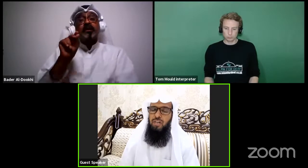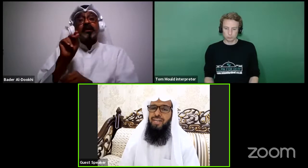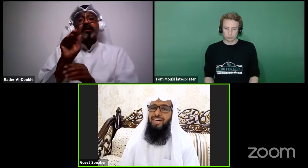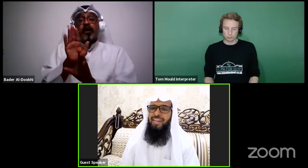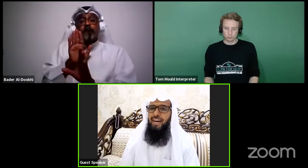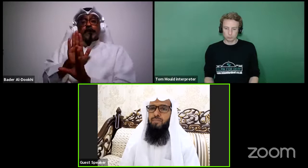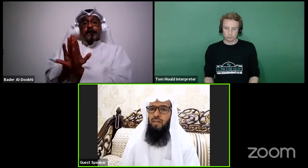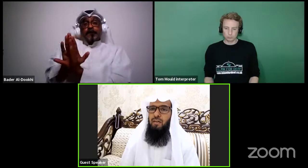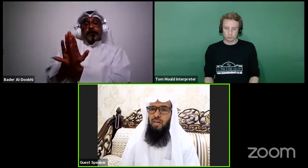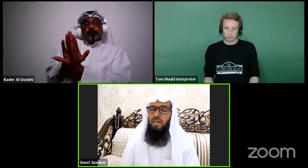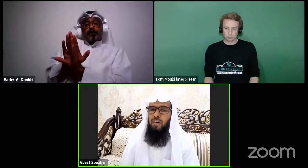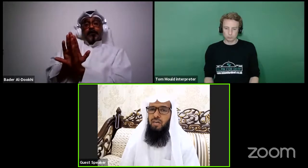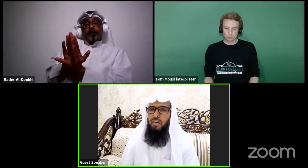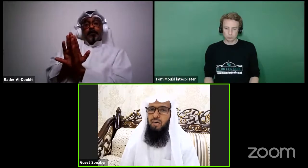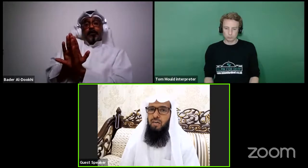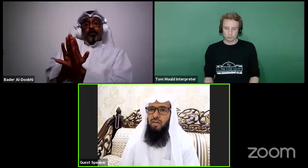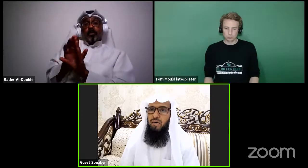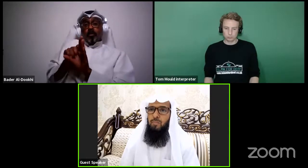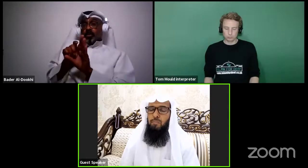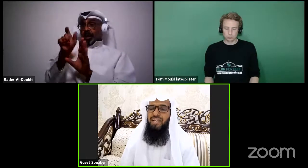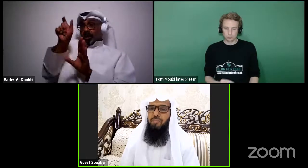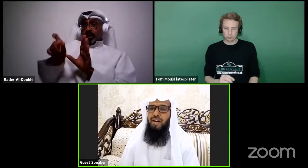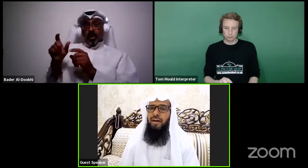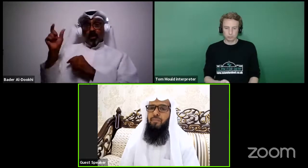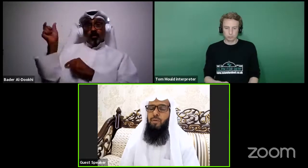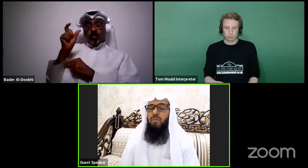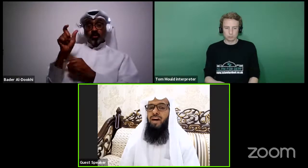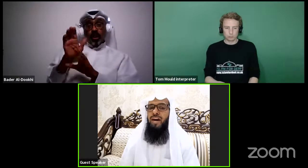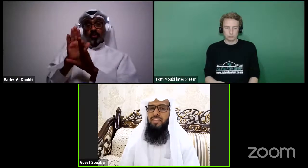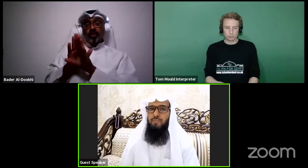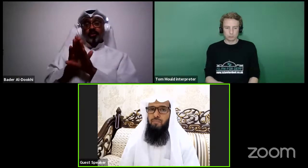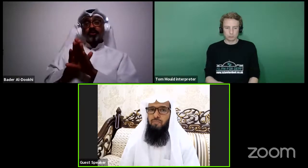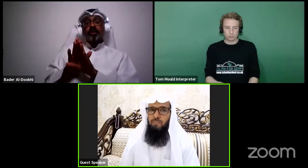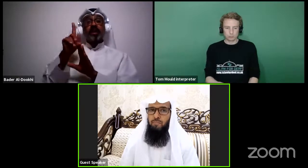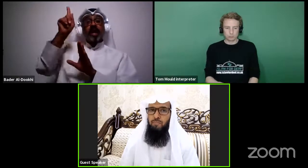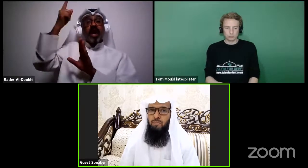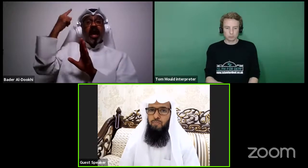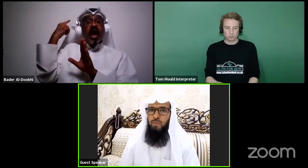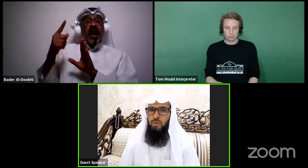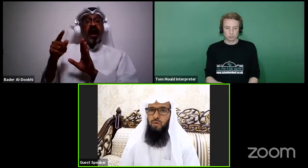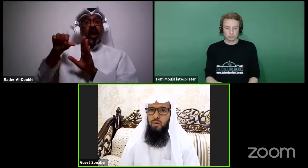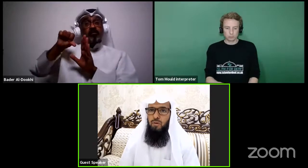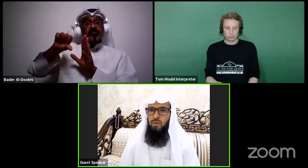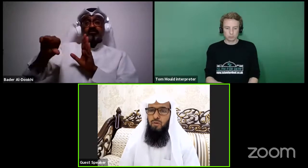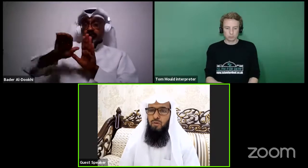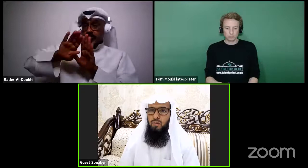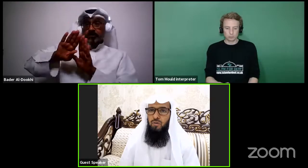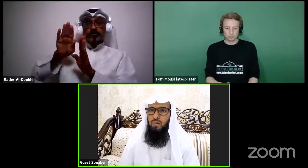لك يا عبد الله من المحارم والمآثم.